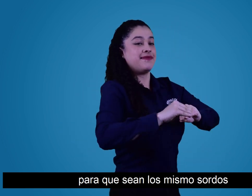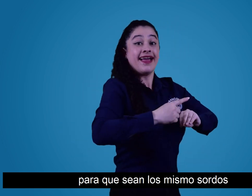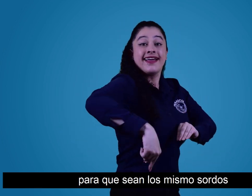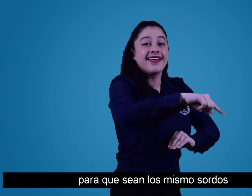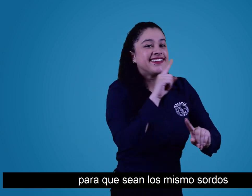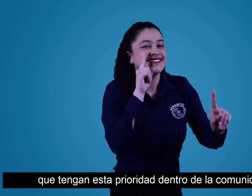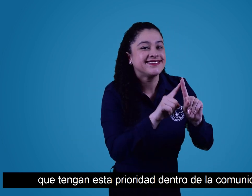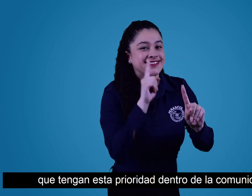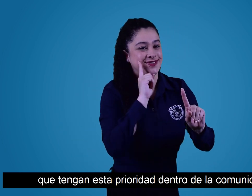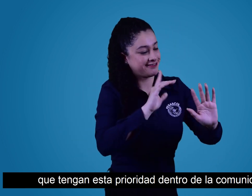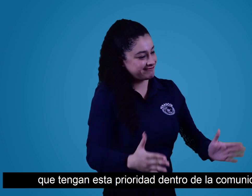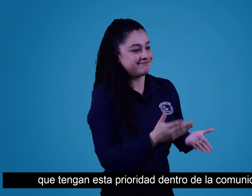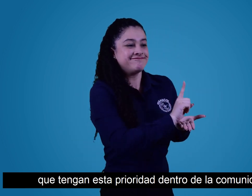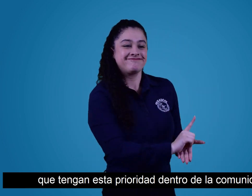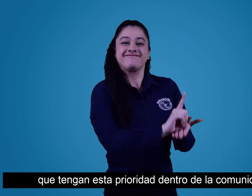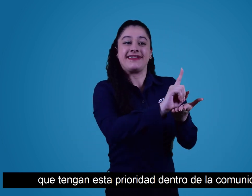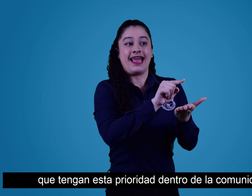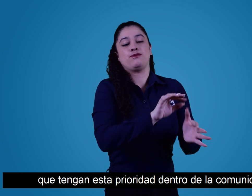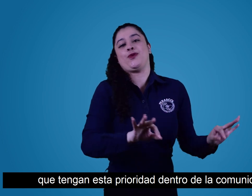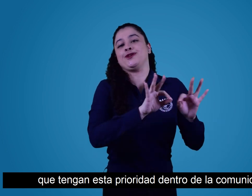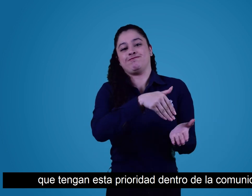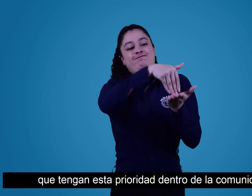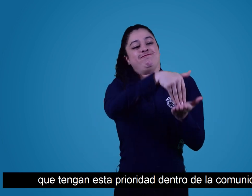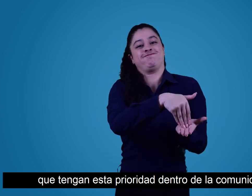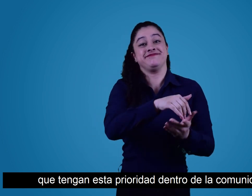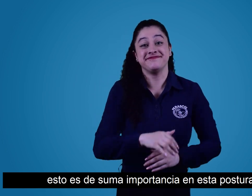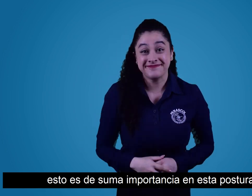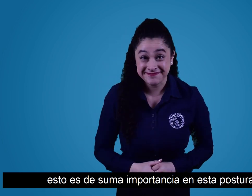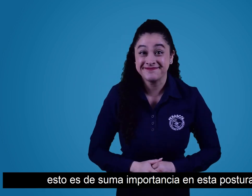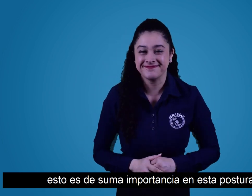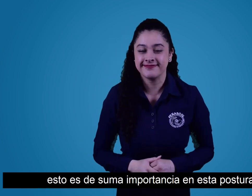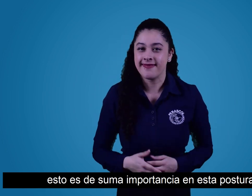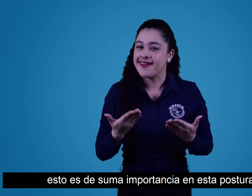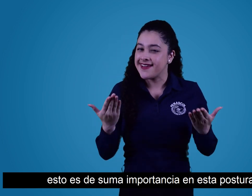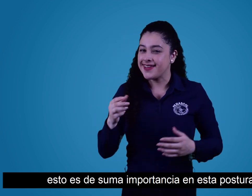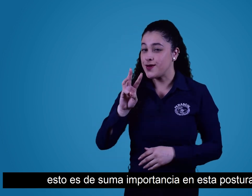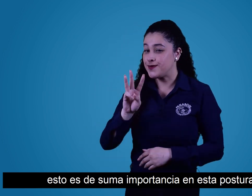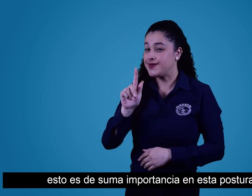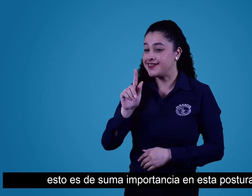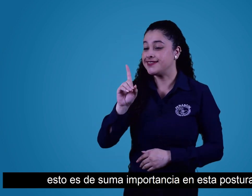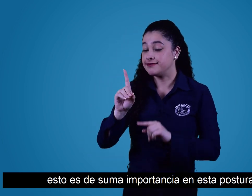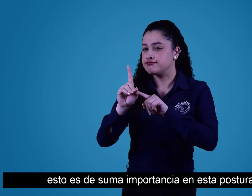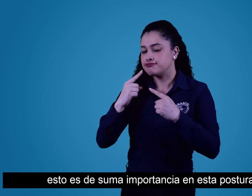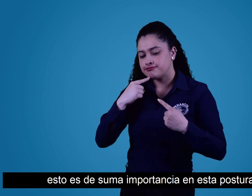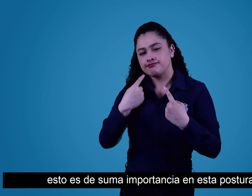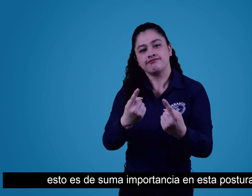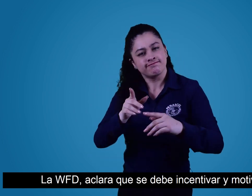mismos sordos que tengan esta prioridad dentro de la comunidad. Esto es de suma importancia en esta postura. La